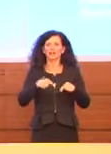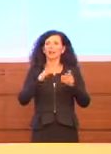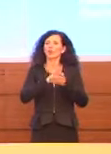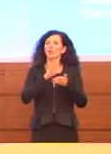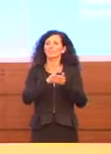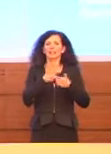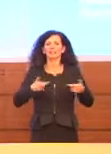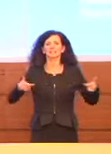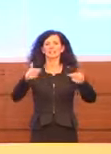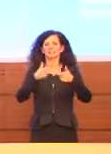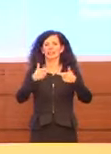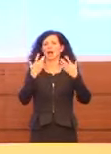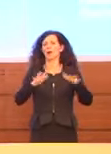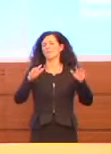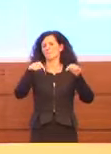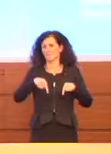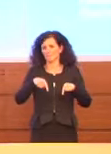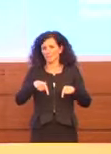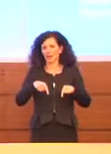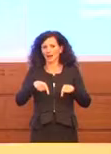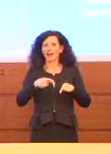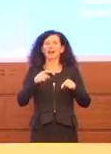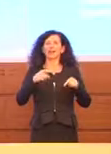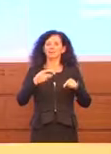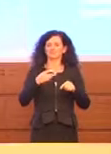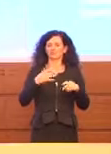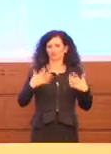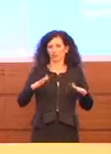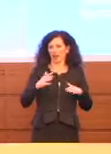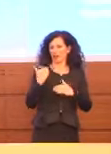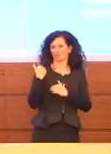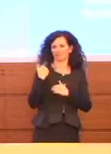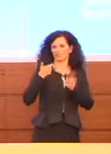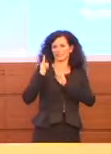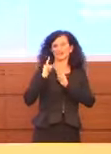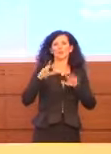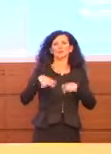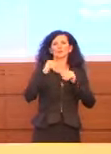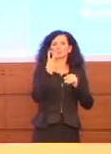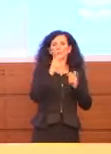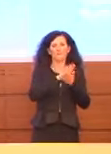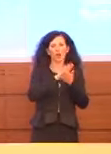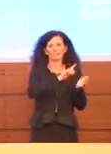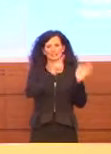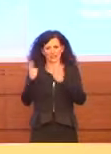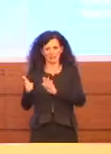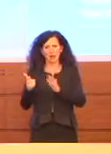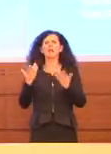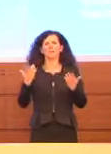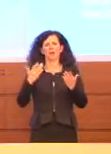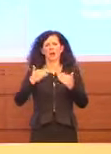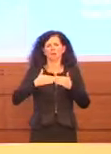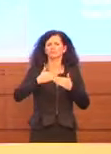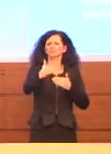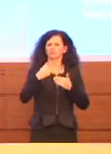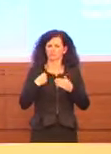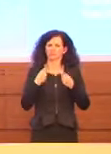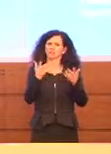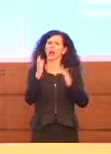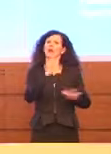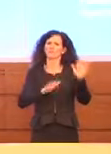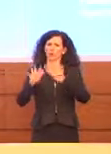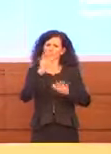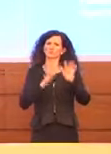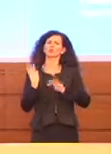stampa che era diventata bisettimanale ovviamente non mancheremo di fornire aggiornamenti quotidiani quelli